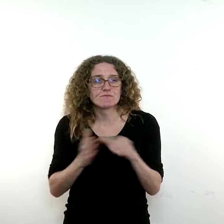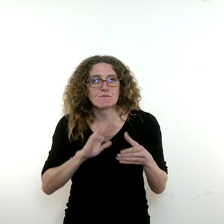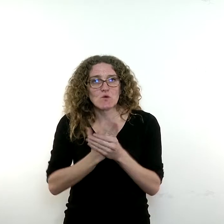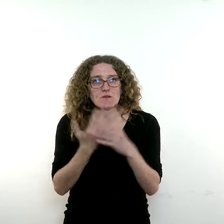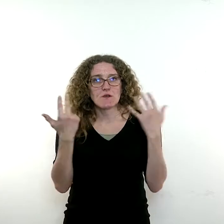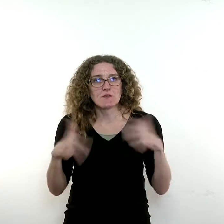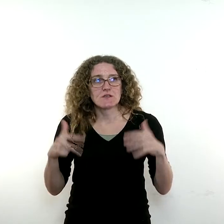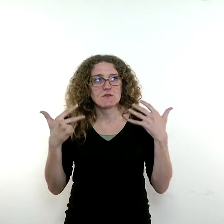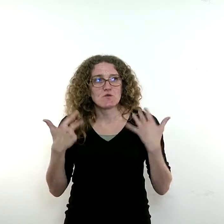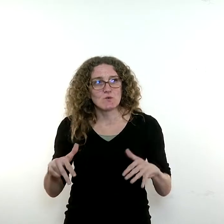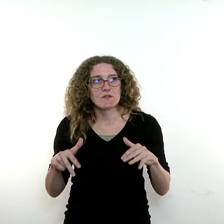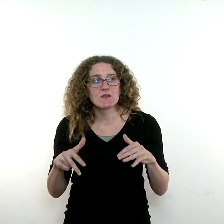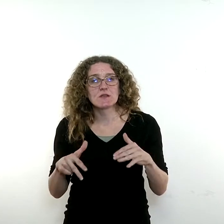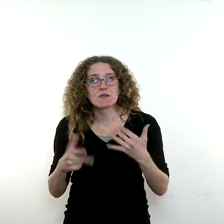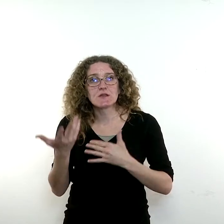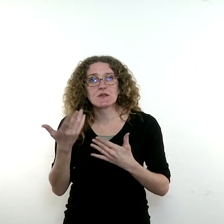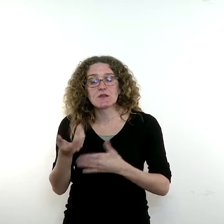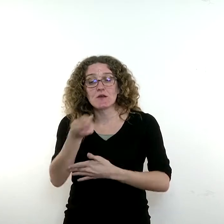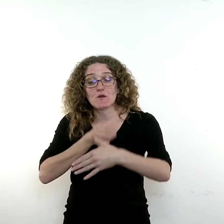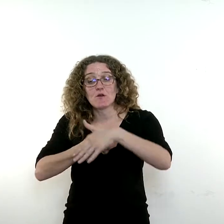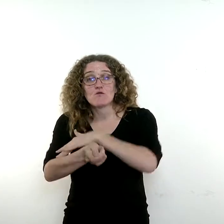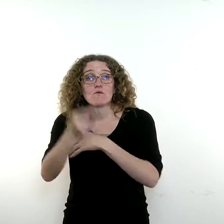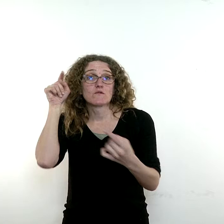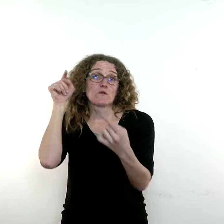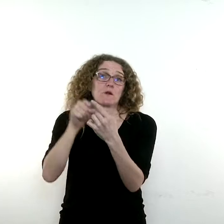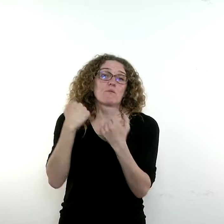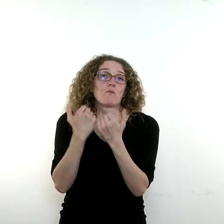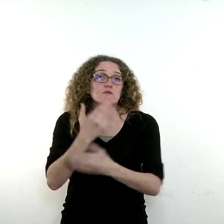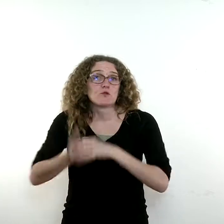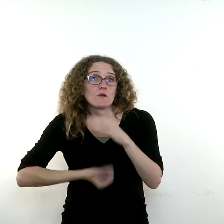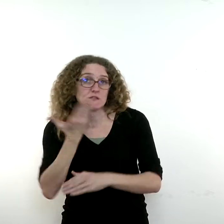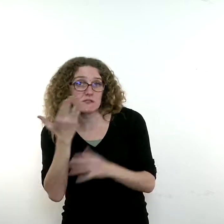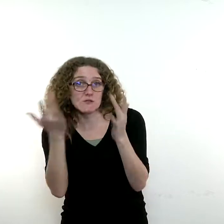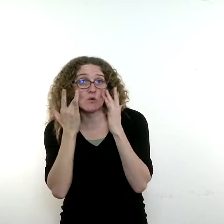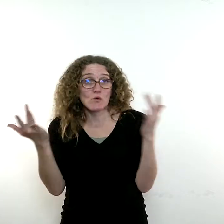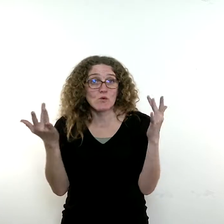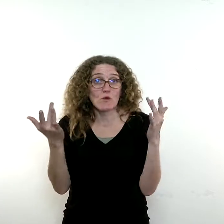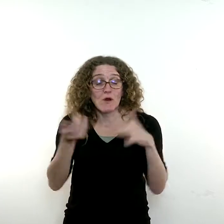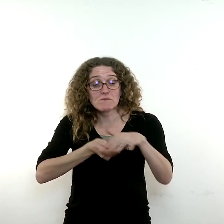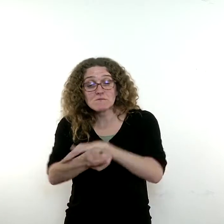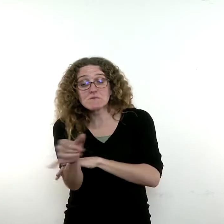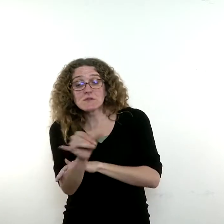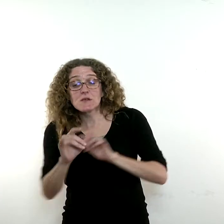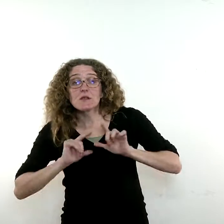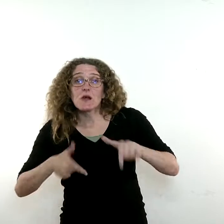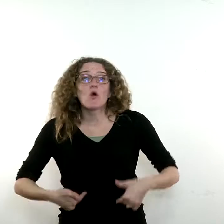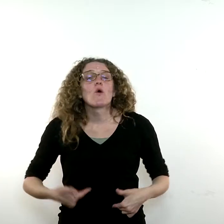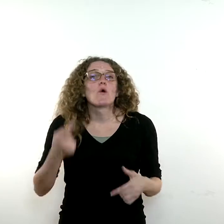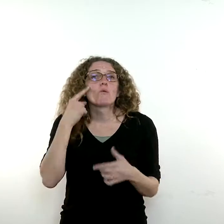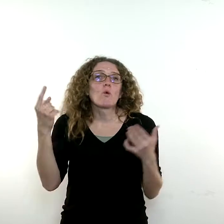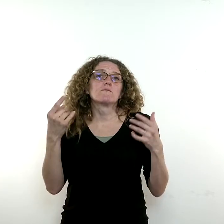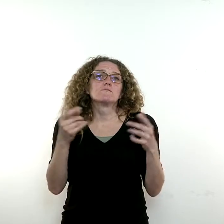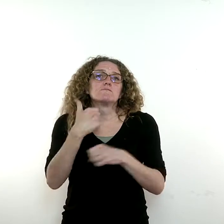Affaire 18. Attribution de subventions, propositions artistiques et culturelles pour les écoles dans le cadre de l'exercice